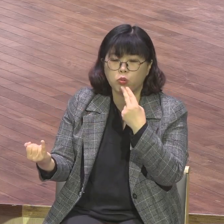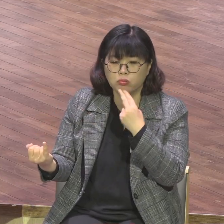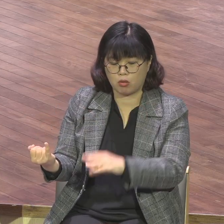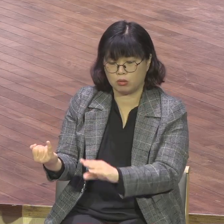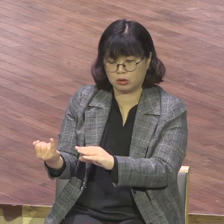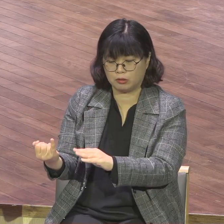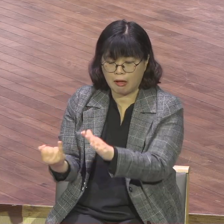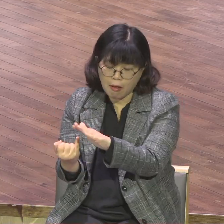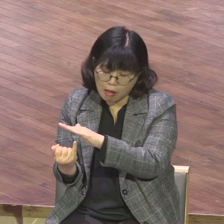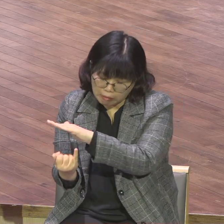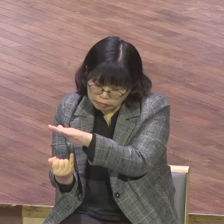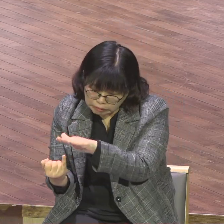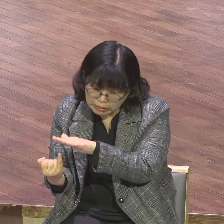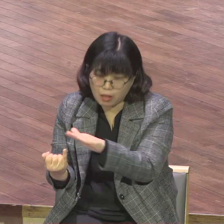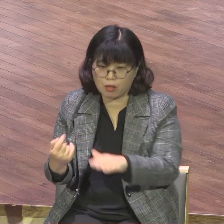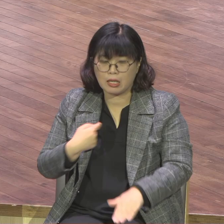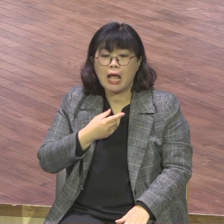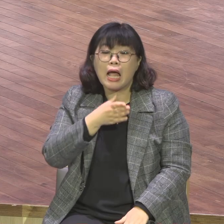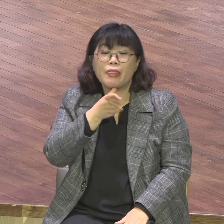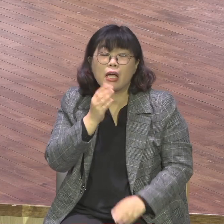크리스탈 왕비 모시듯이